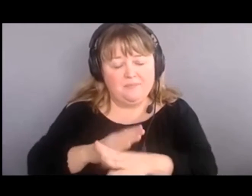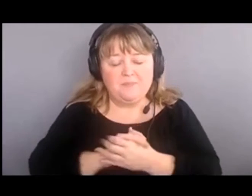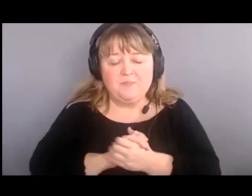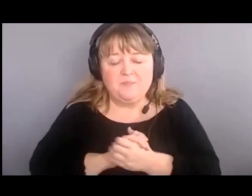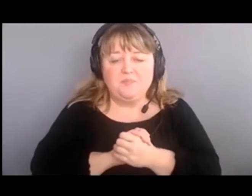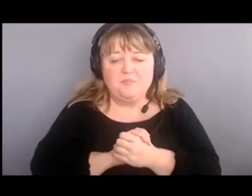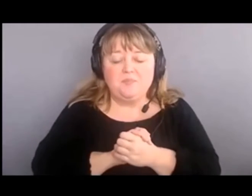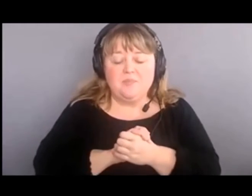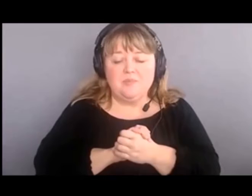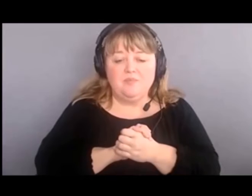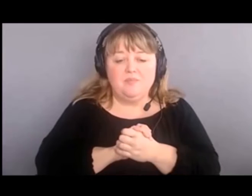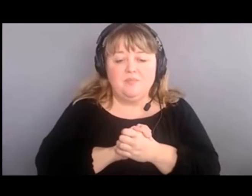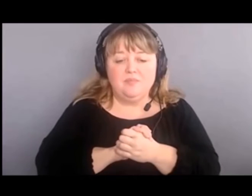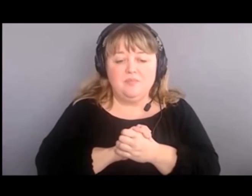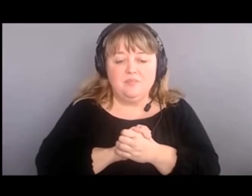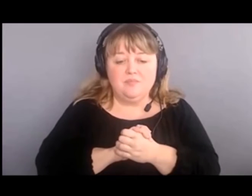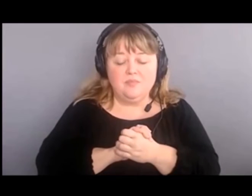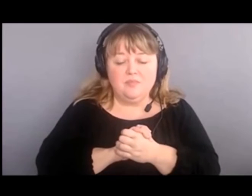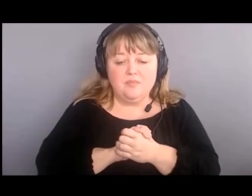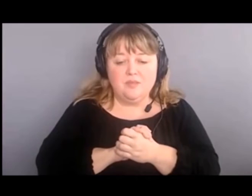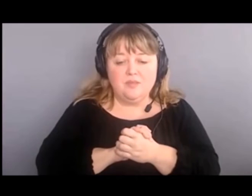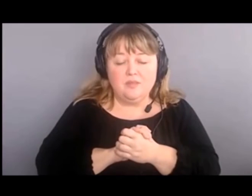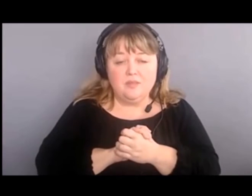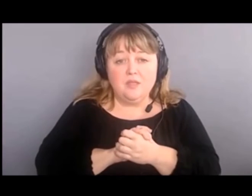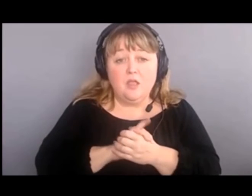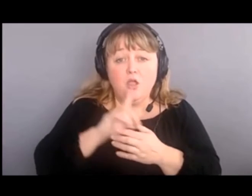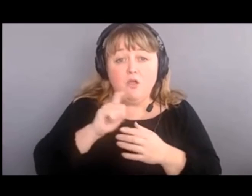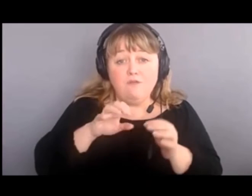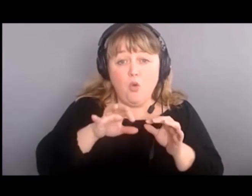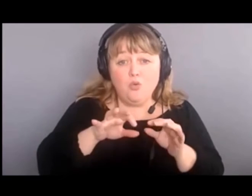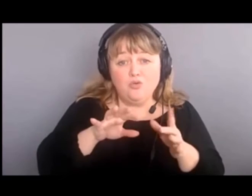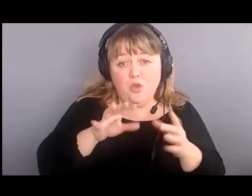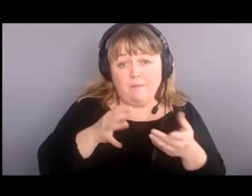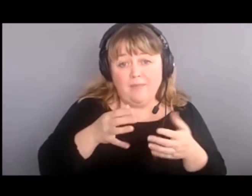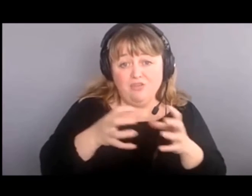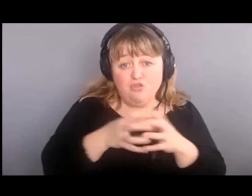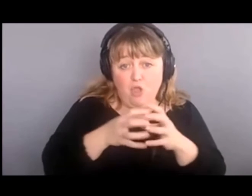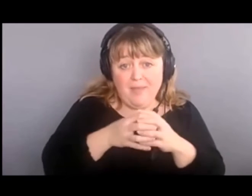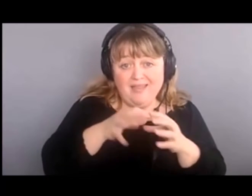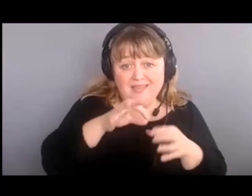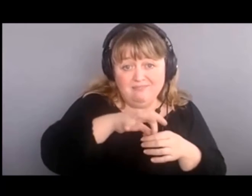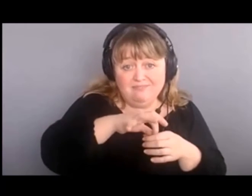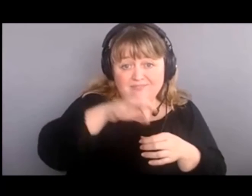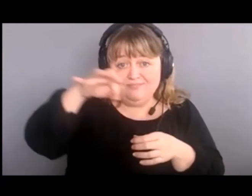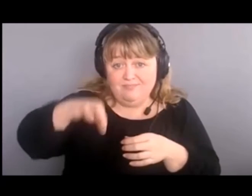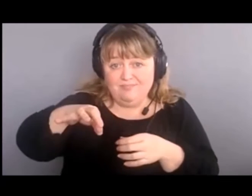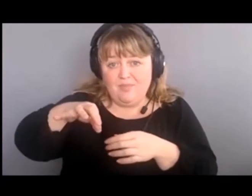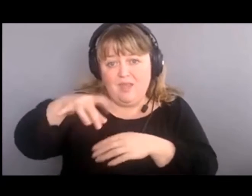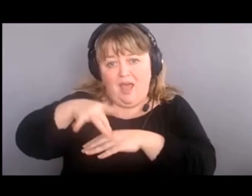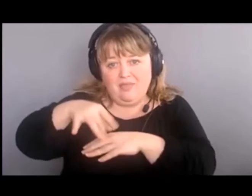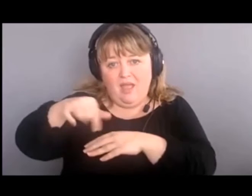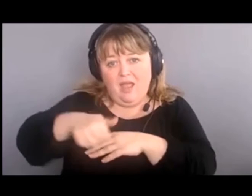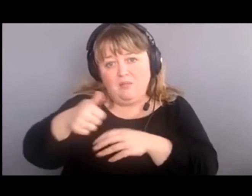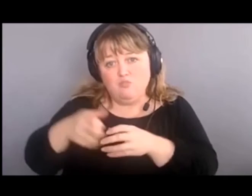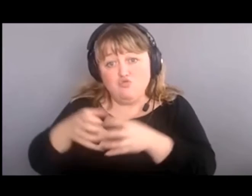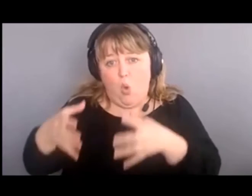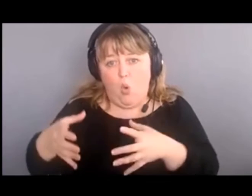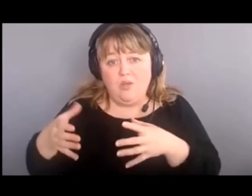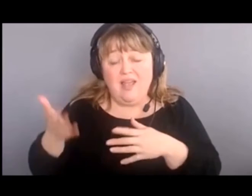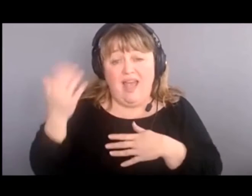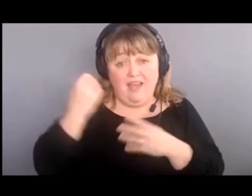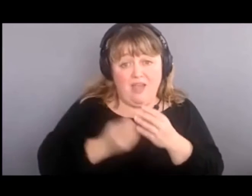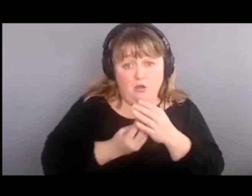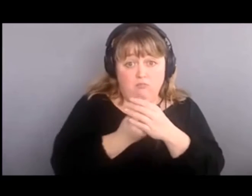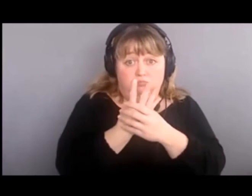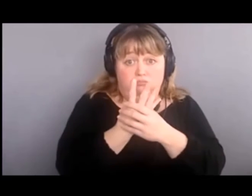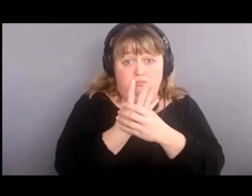Donc, on va devoir repiquer les tomates. Nous, là, il y a quelques temps, on avait semé des tomates. Là, ça va être le